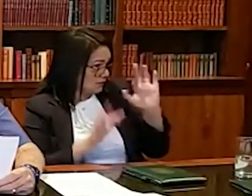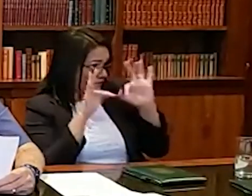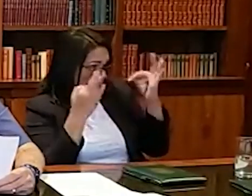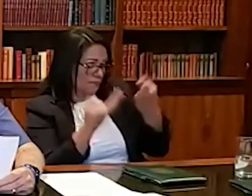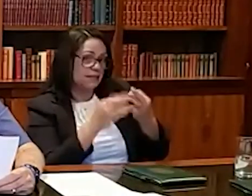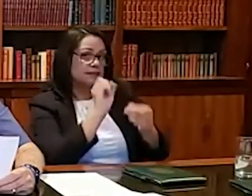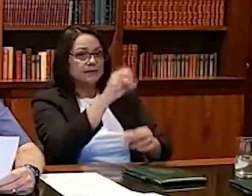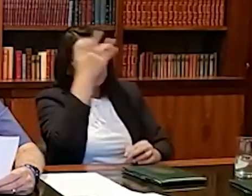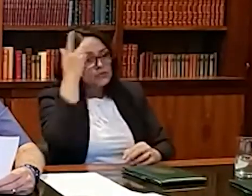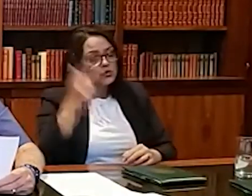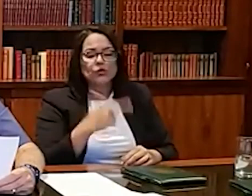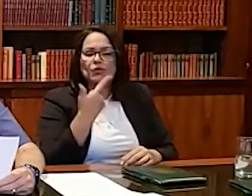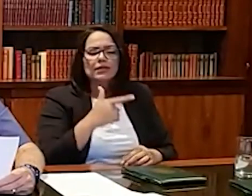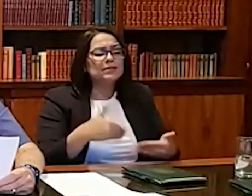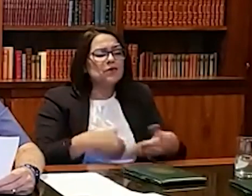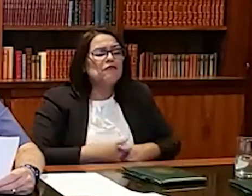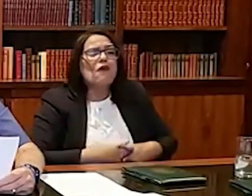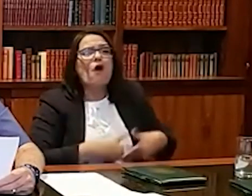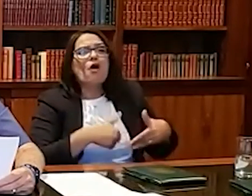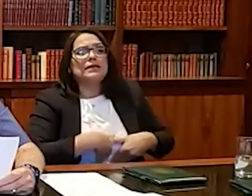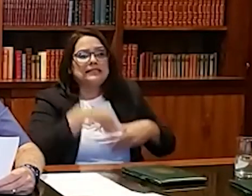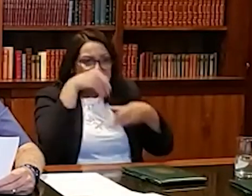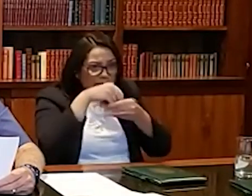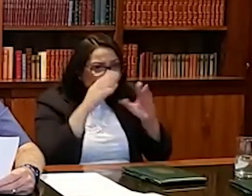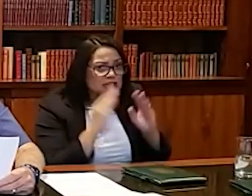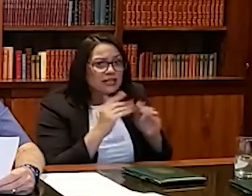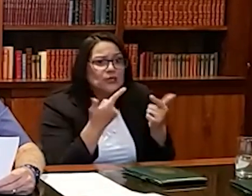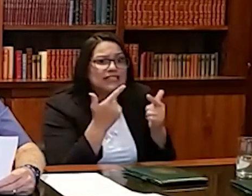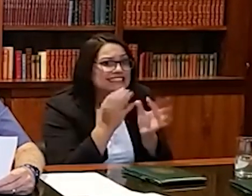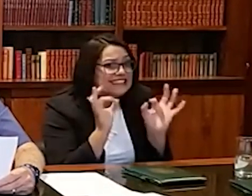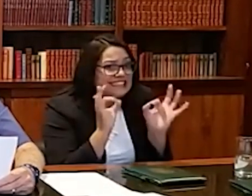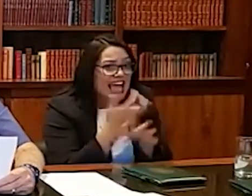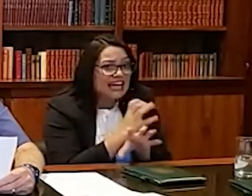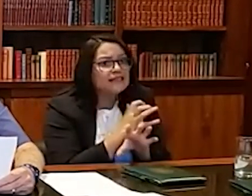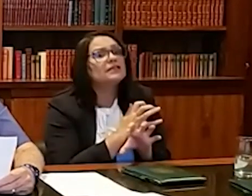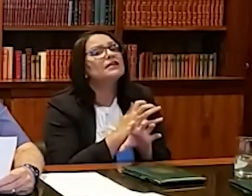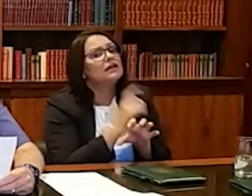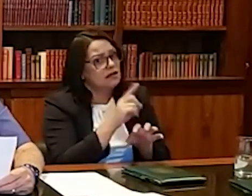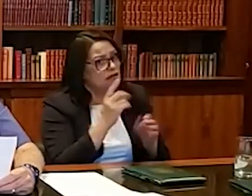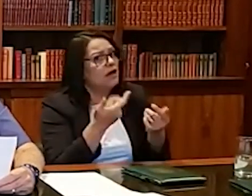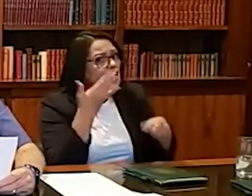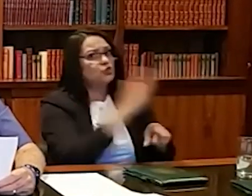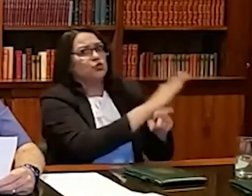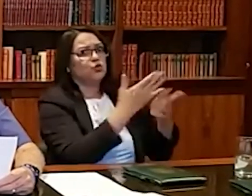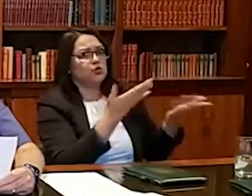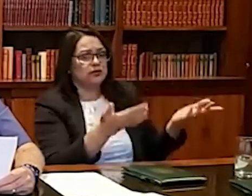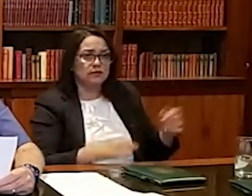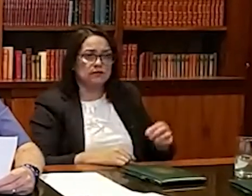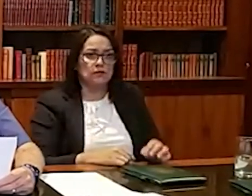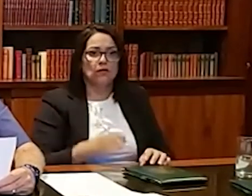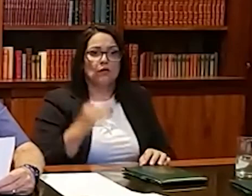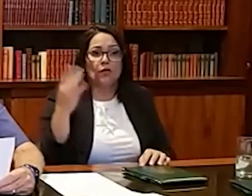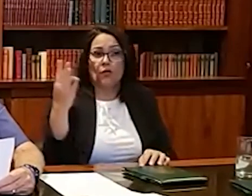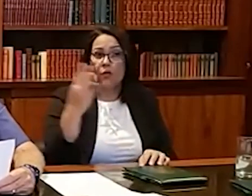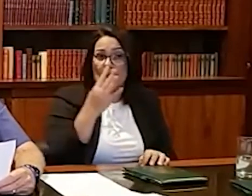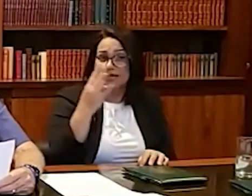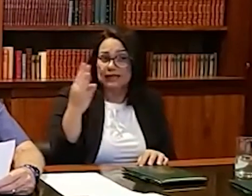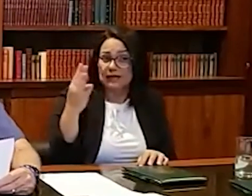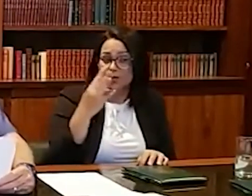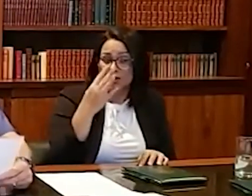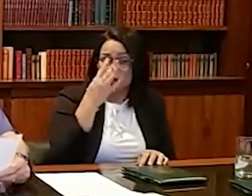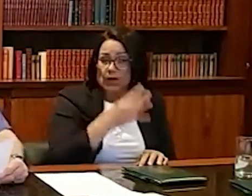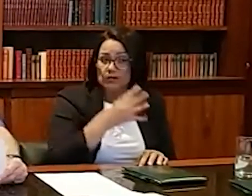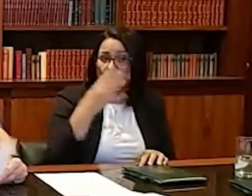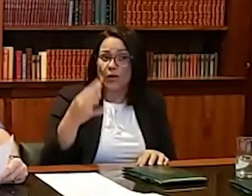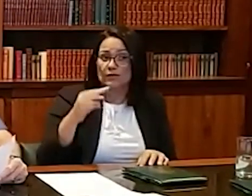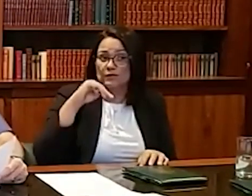auxílio emergencial é apenas um quebra galho que não pode contribuir para desequilibrar ainda mais a economia